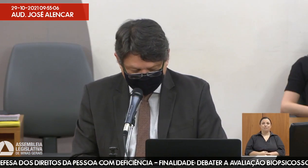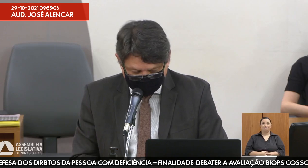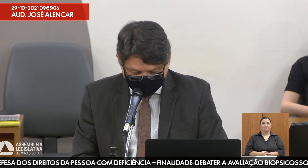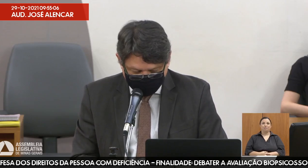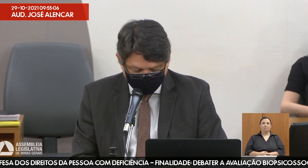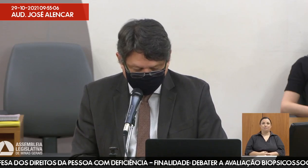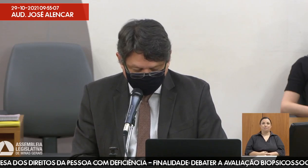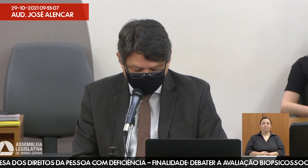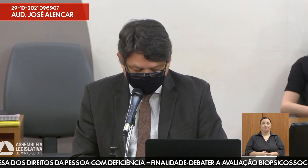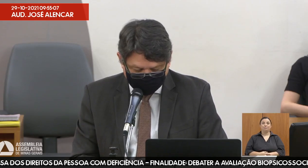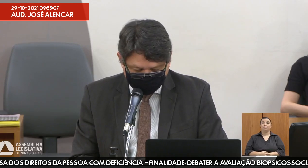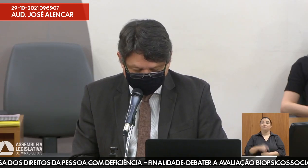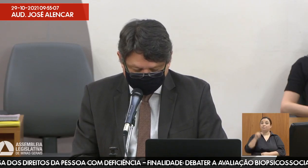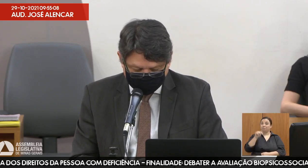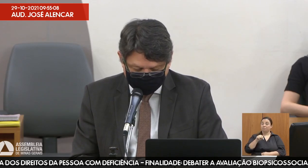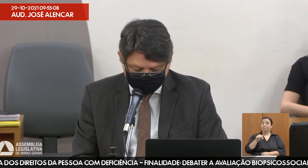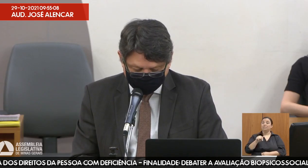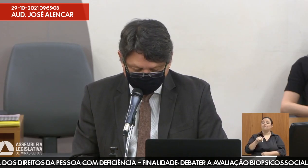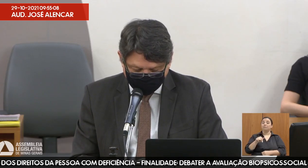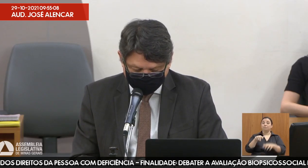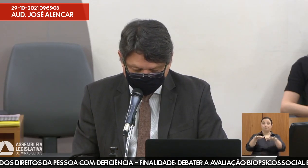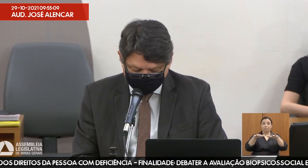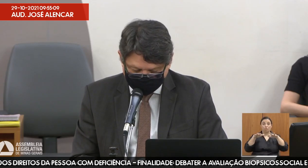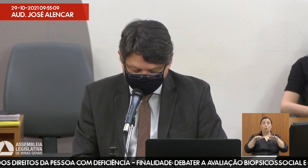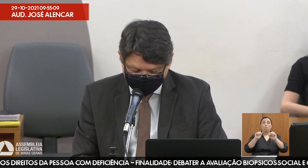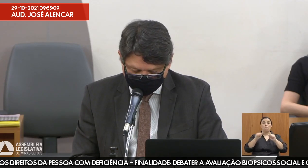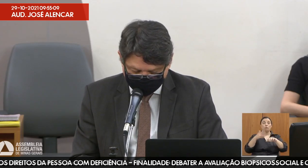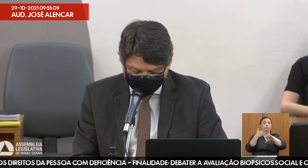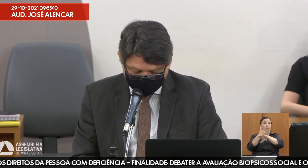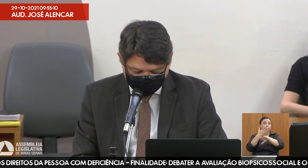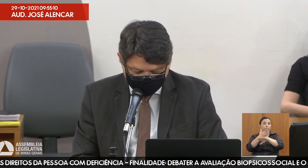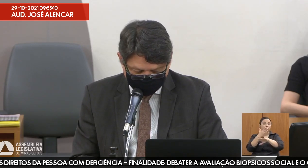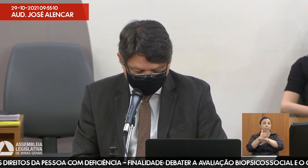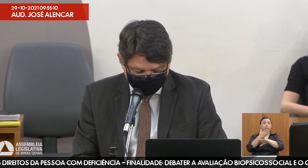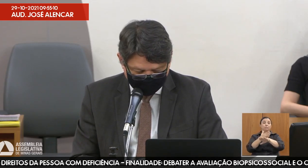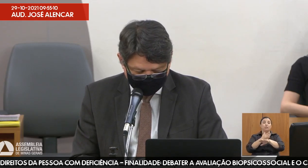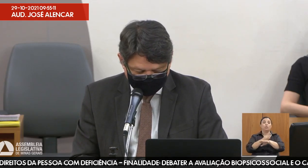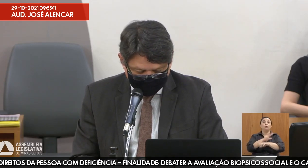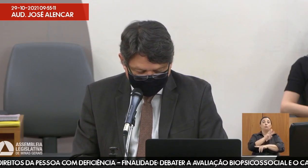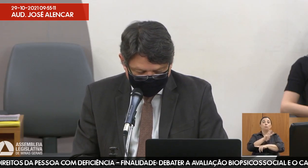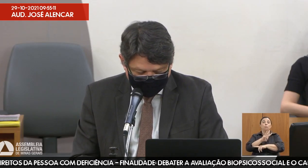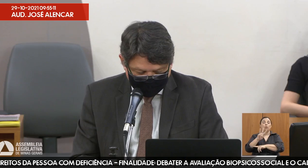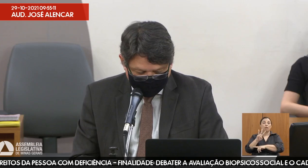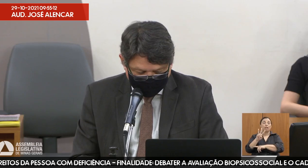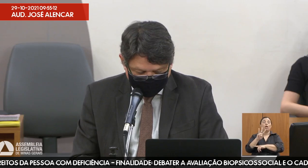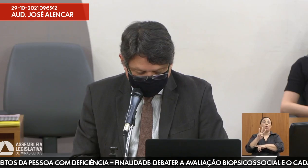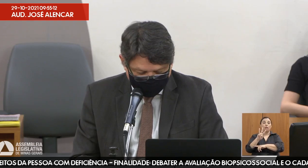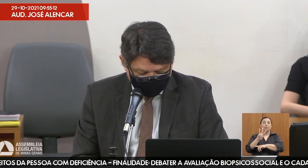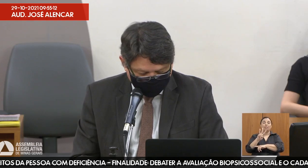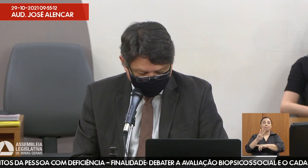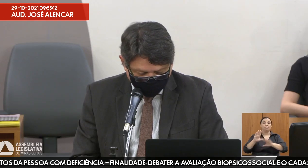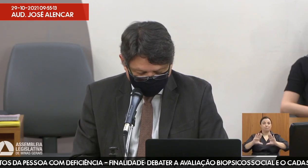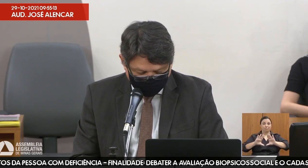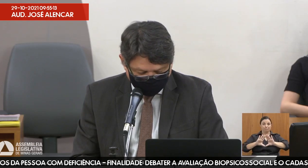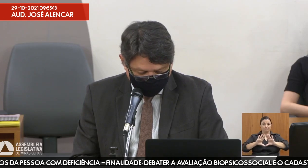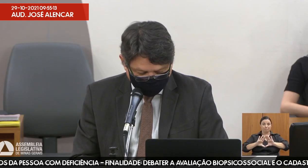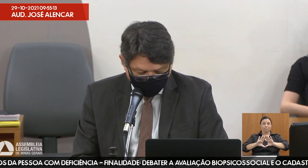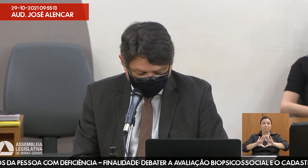Essa reunião poderá ser acessada no portal da Assembleia de Minas Gerais e os seus